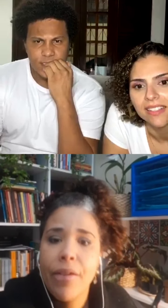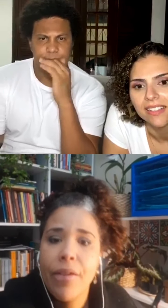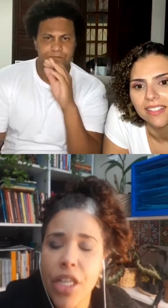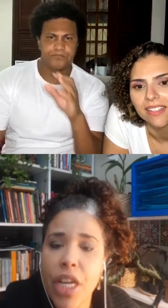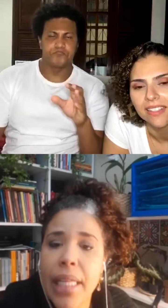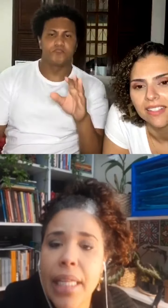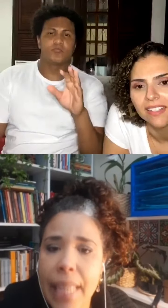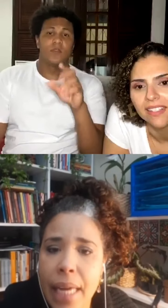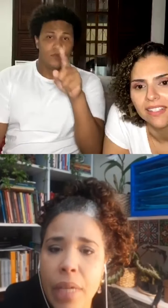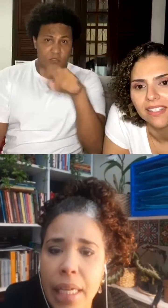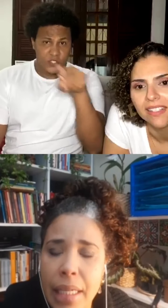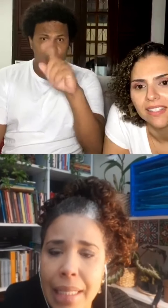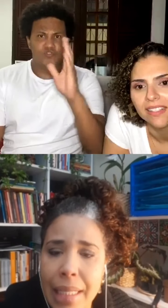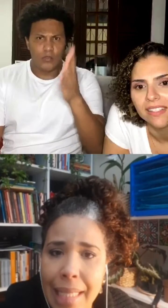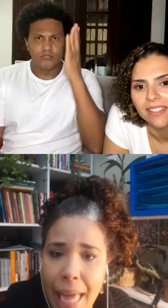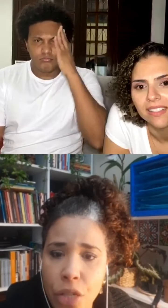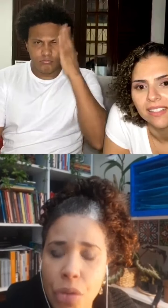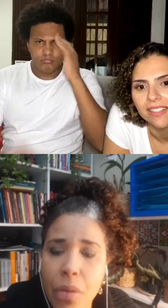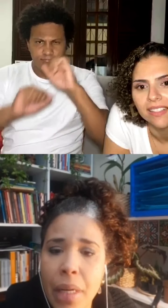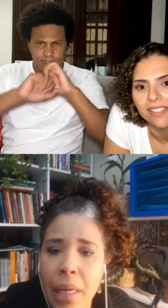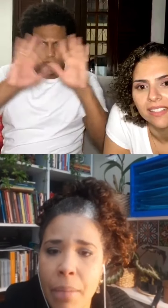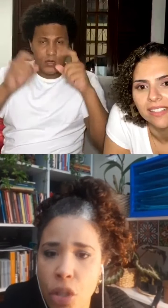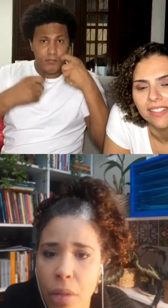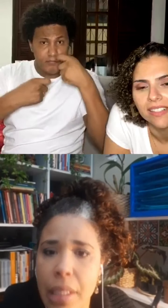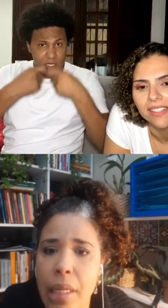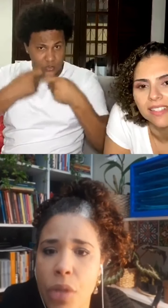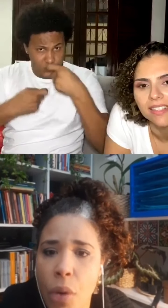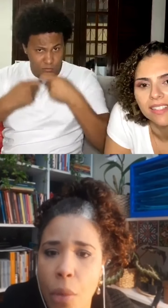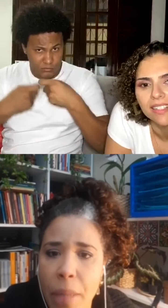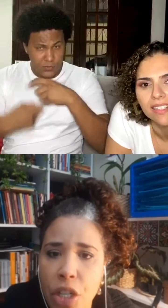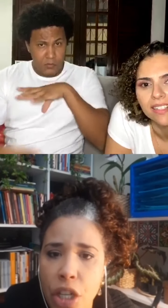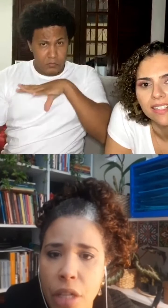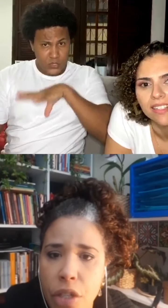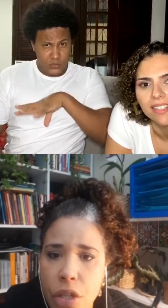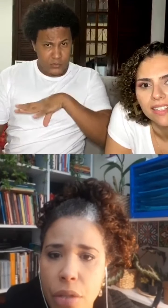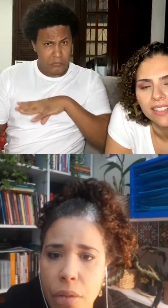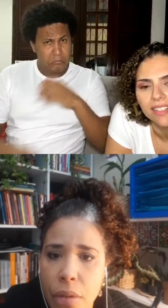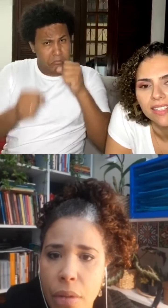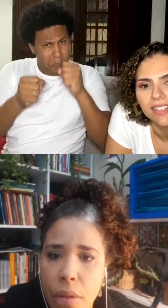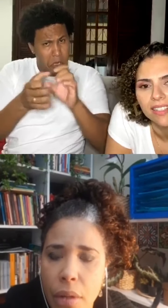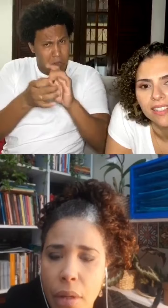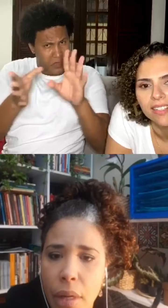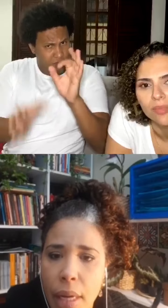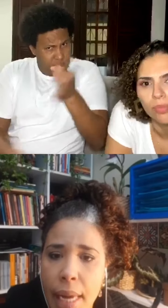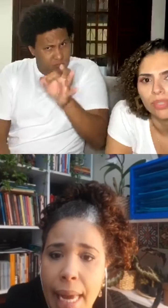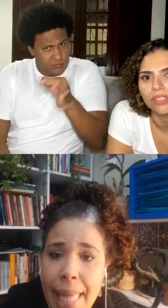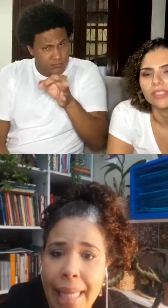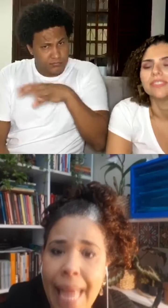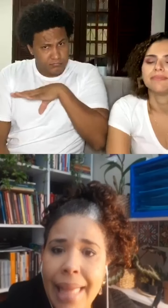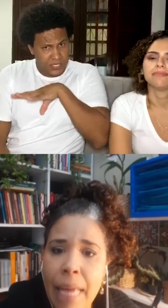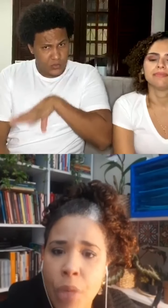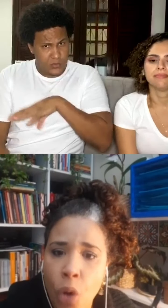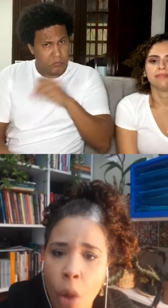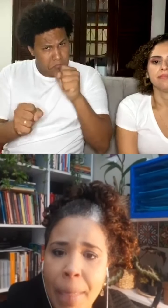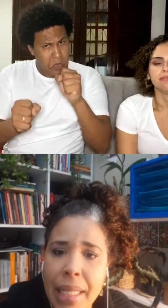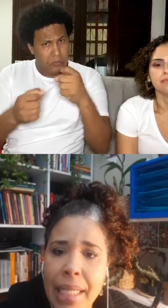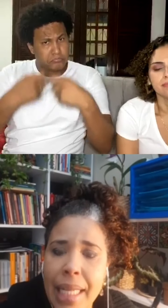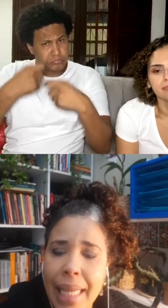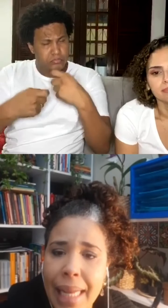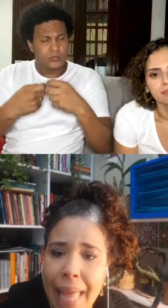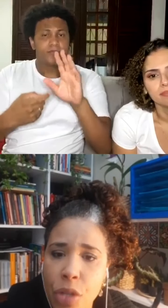Vocês já entenderam que sexo e menstruação são compatíveis. Quem tem mioma